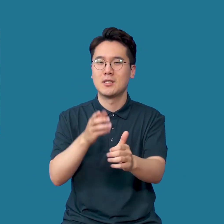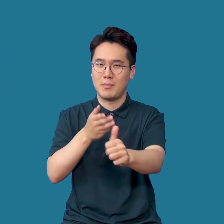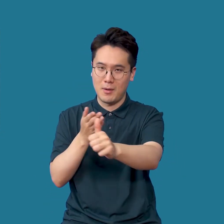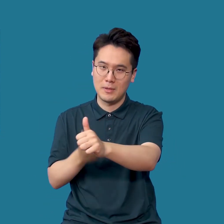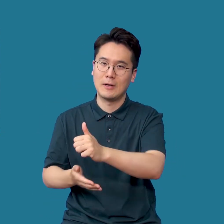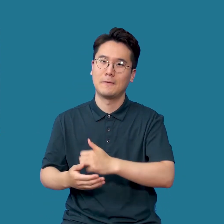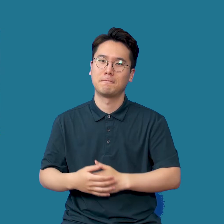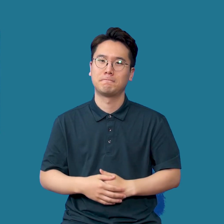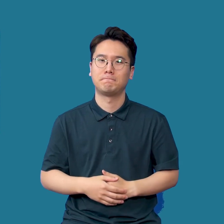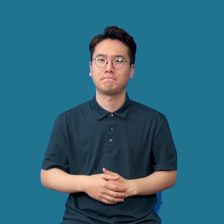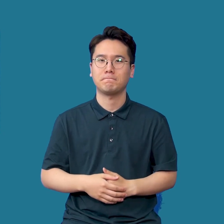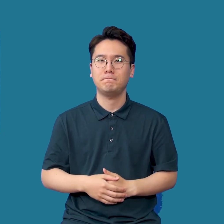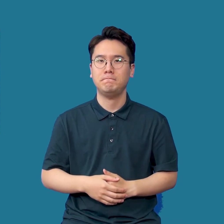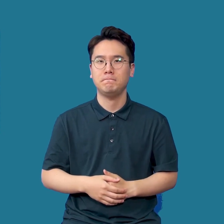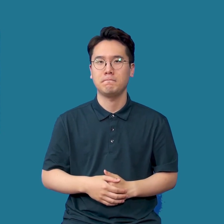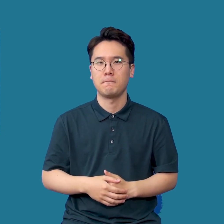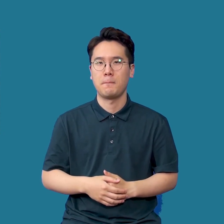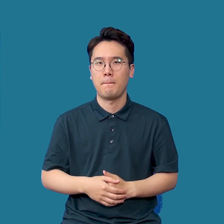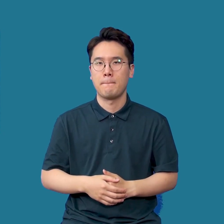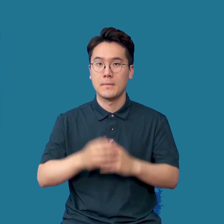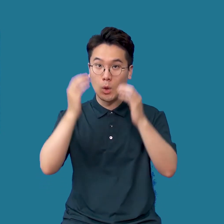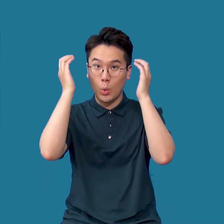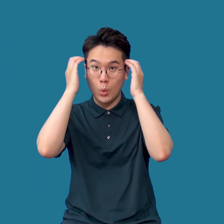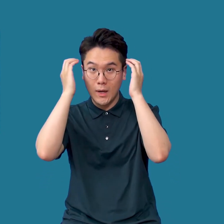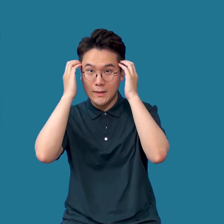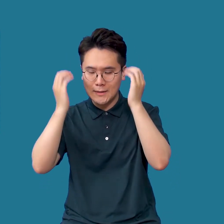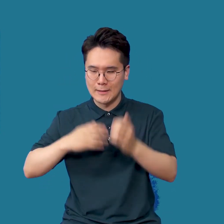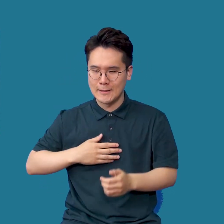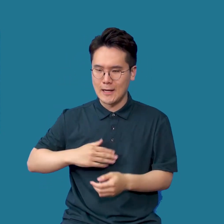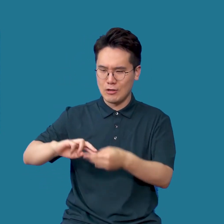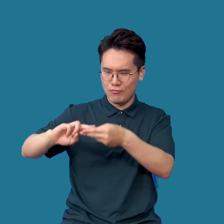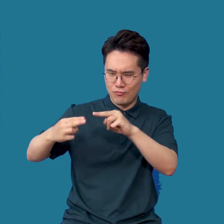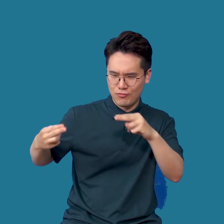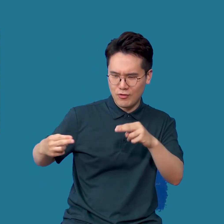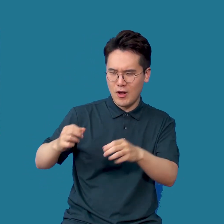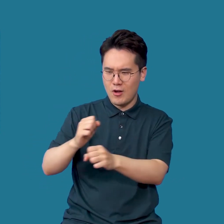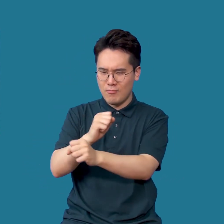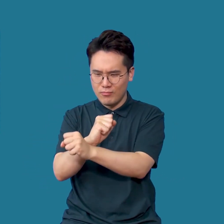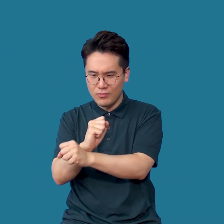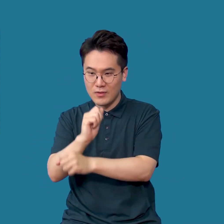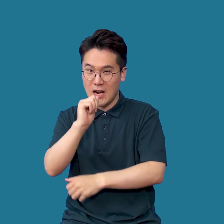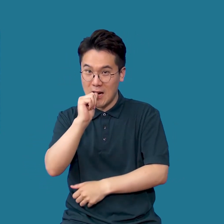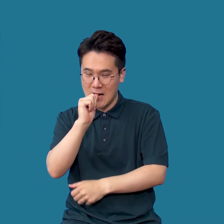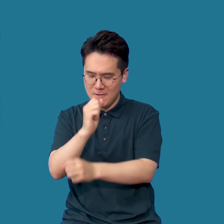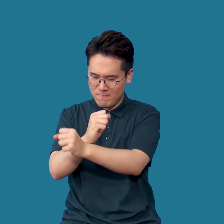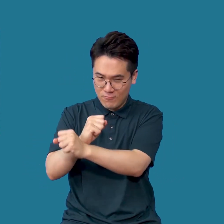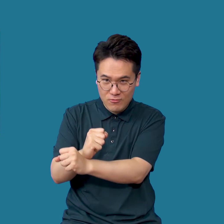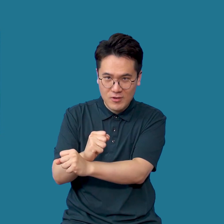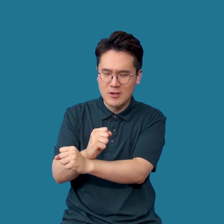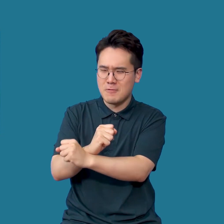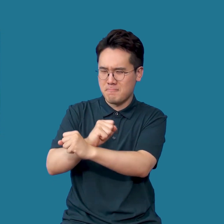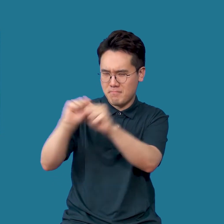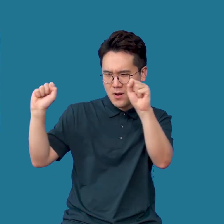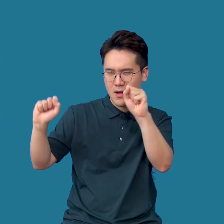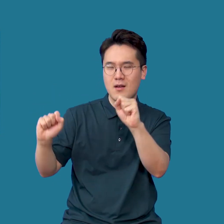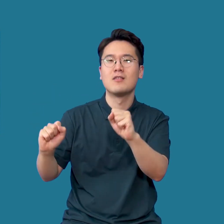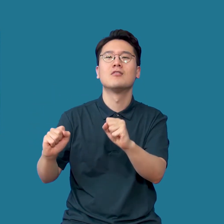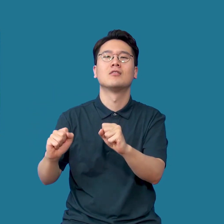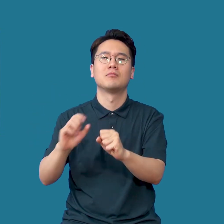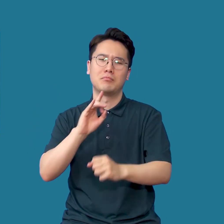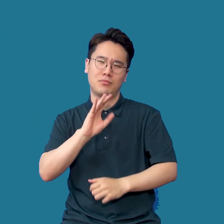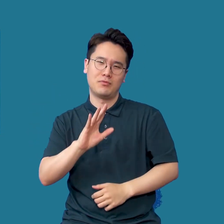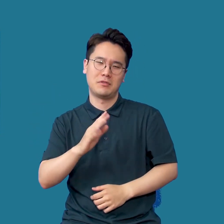고난은 내 결박을 태울 수 있을 뿐이지 내 머리털 하나도 상하지 못한다 하는 것을 여러분